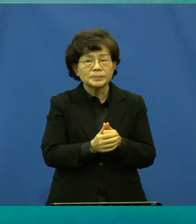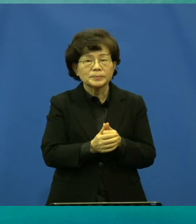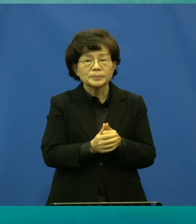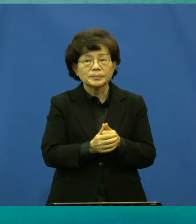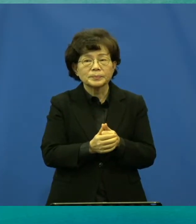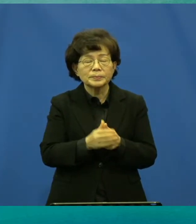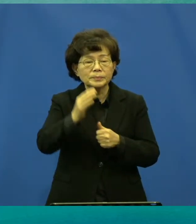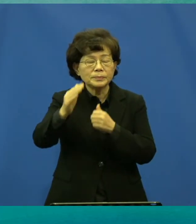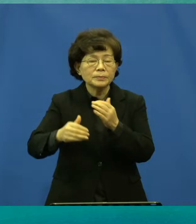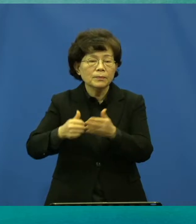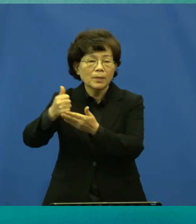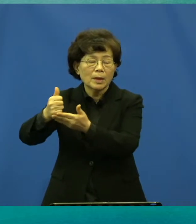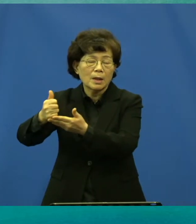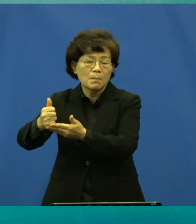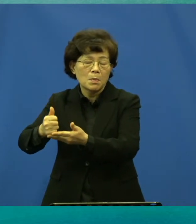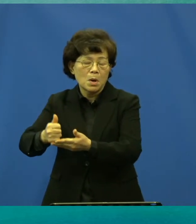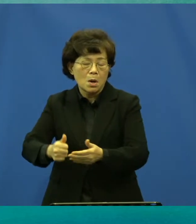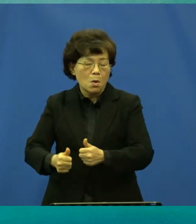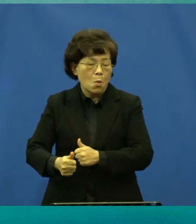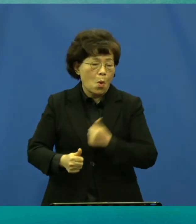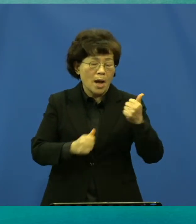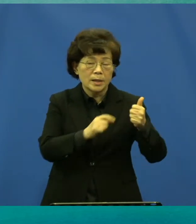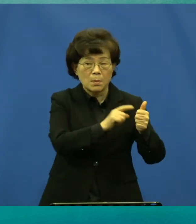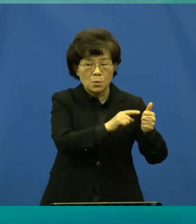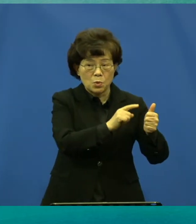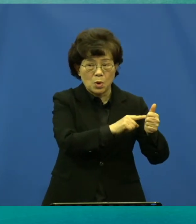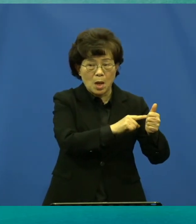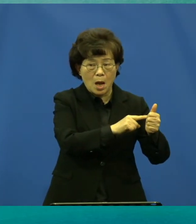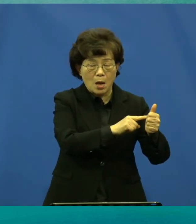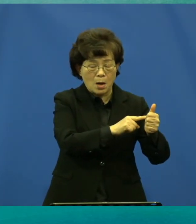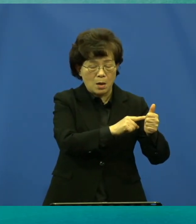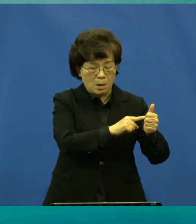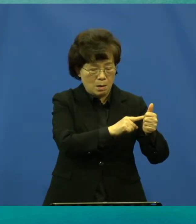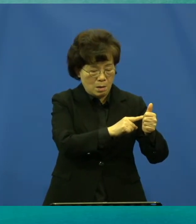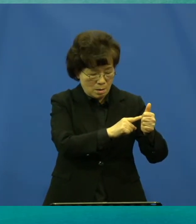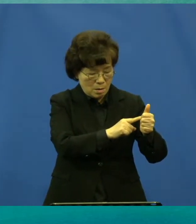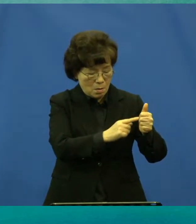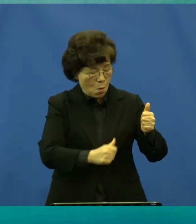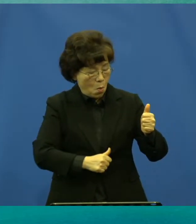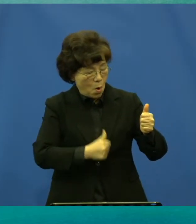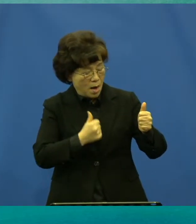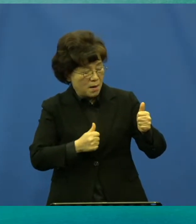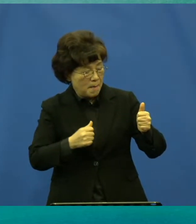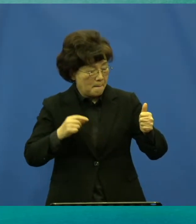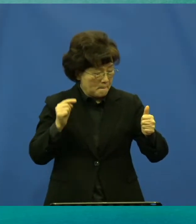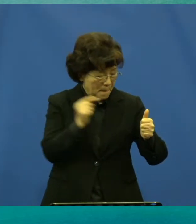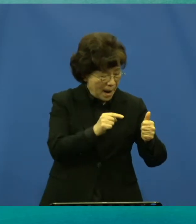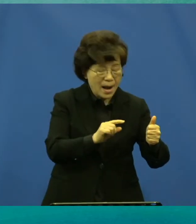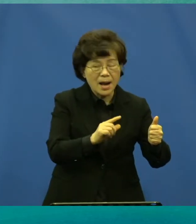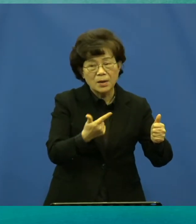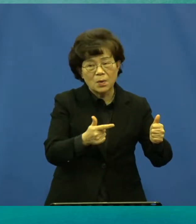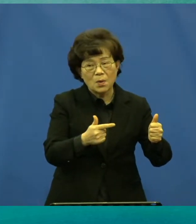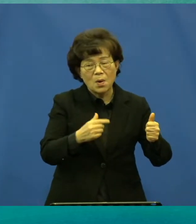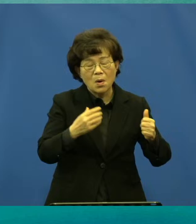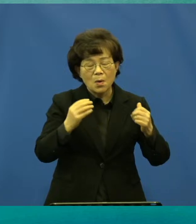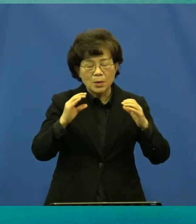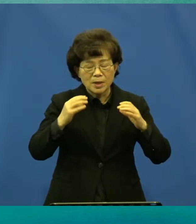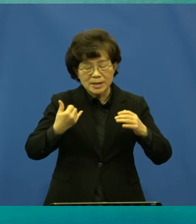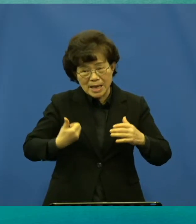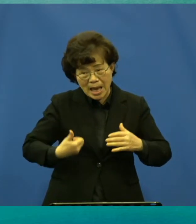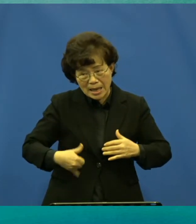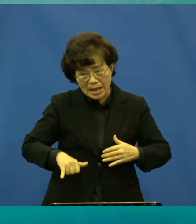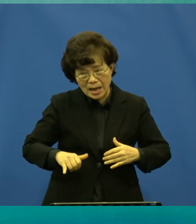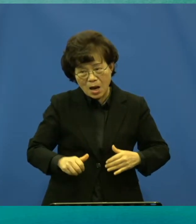자, 하나님은 분노하는 요나와 분노로 맞대응하지 않습니다. 아이가 화를 내면 부모가